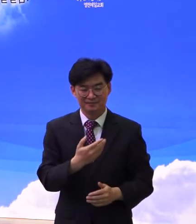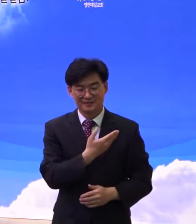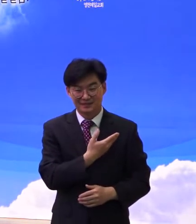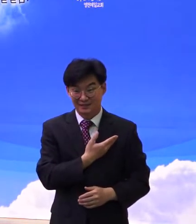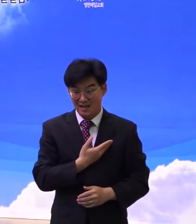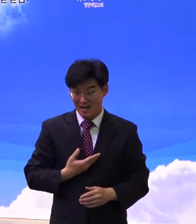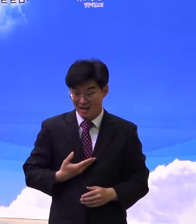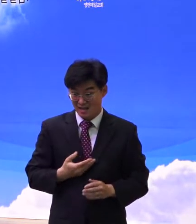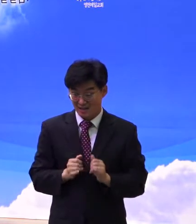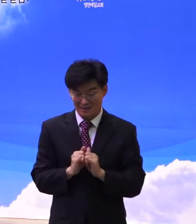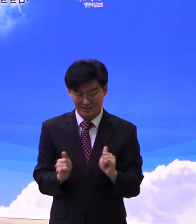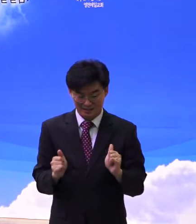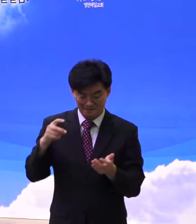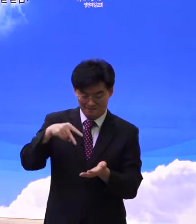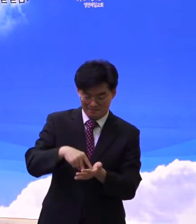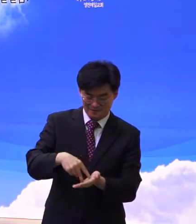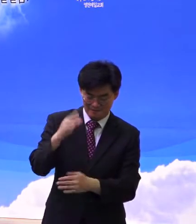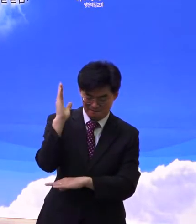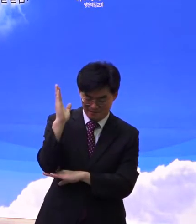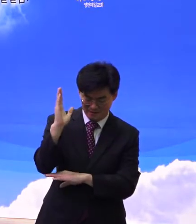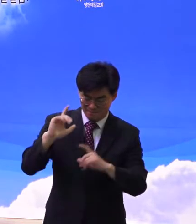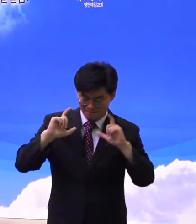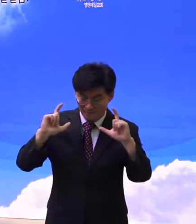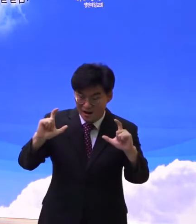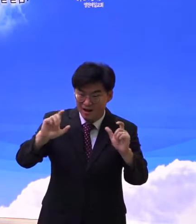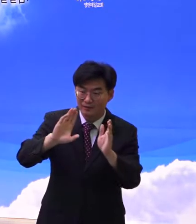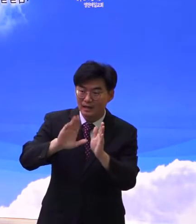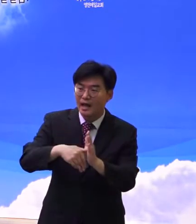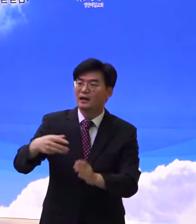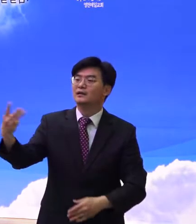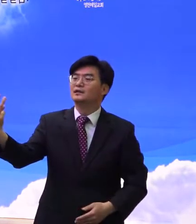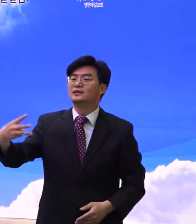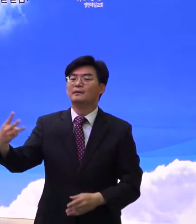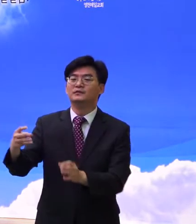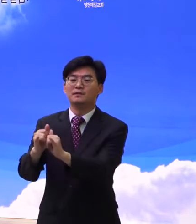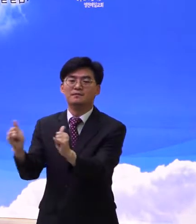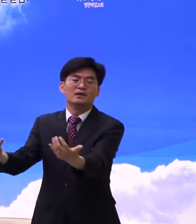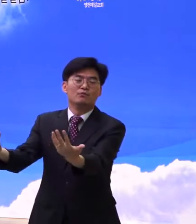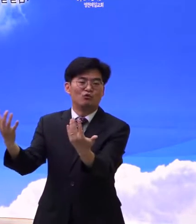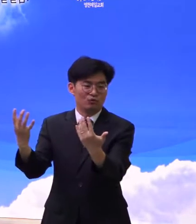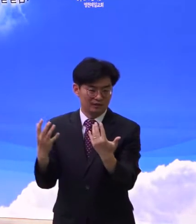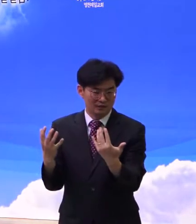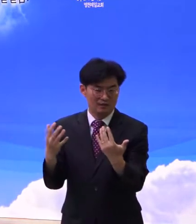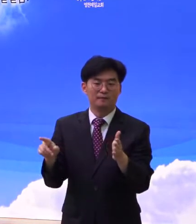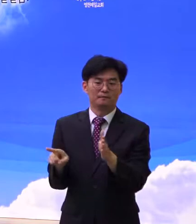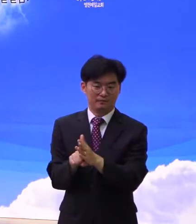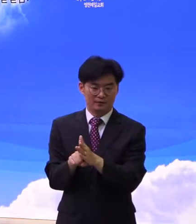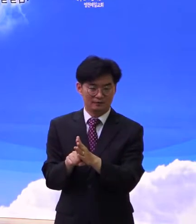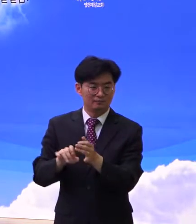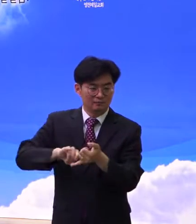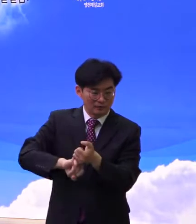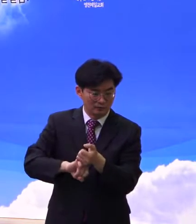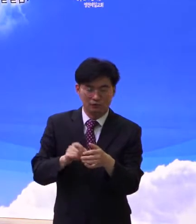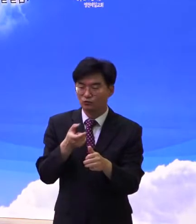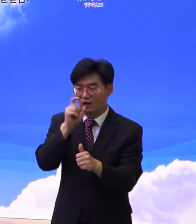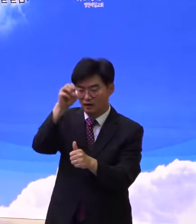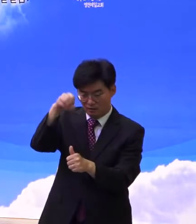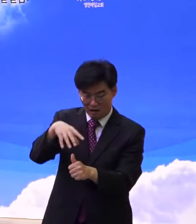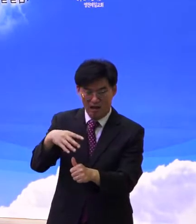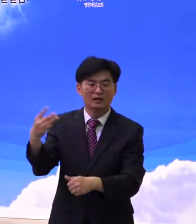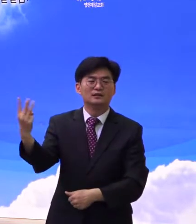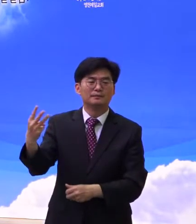제자들의 이 말을 듣고 그날에 3,000명이나 되는 사람들이 세례를 받았습니다. 그리고 교회가 만들어졌고,